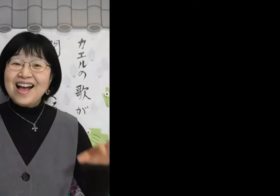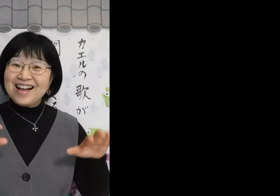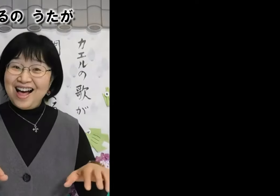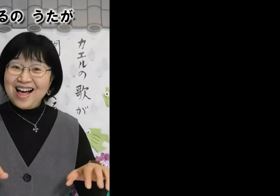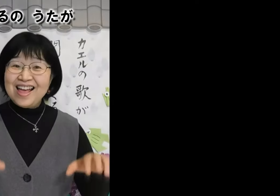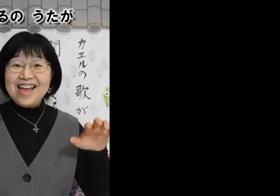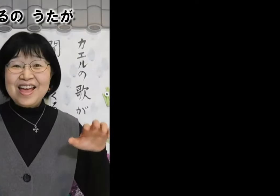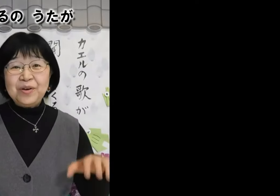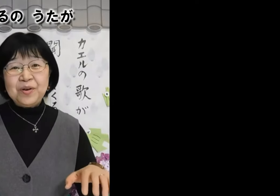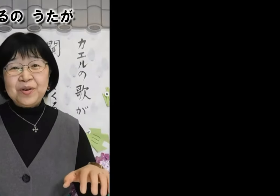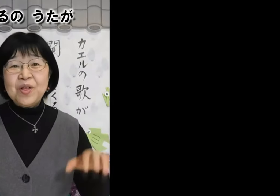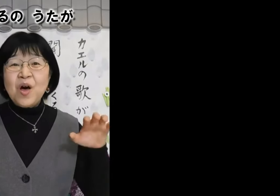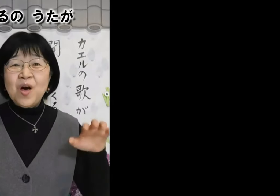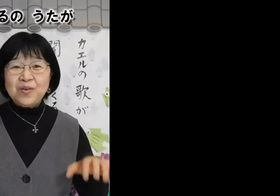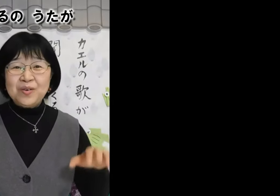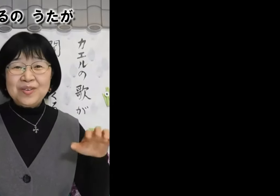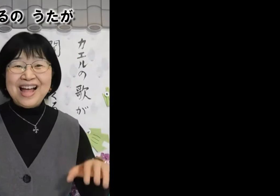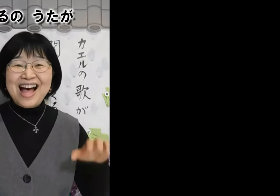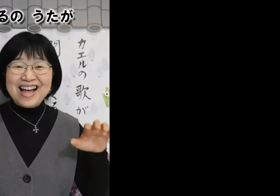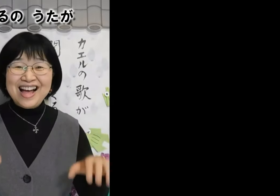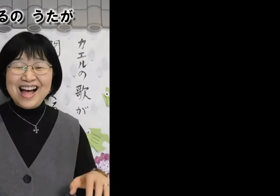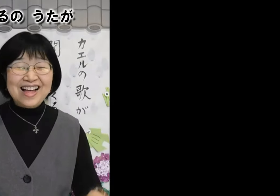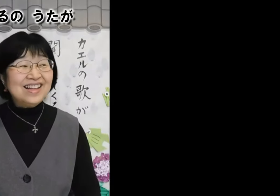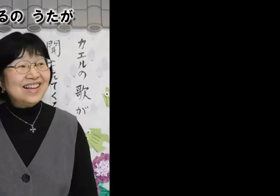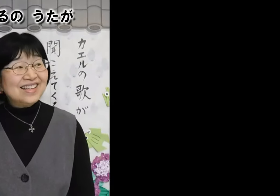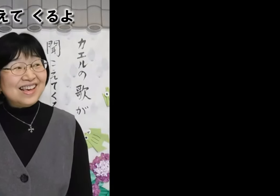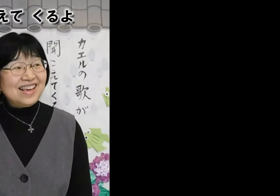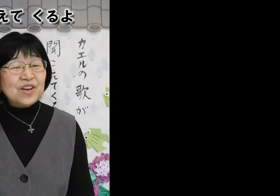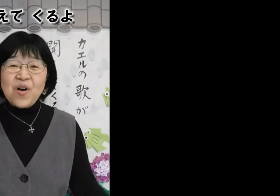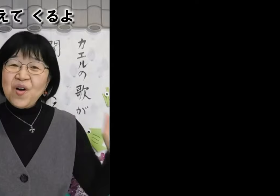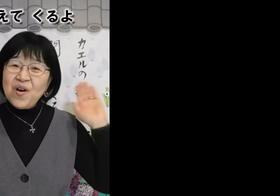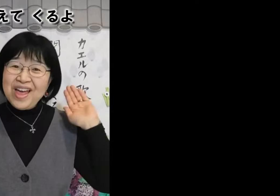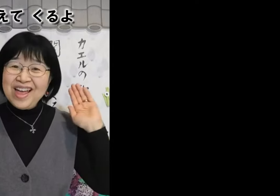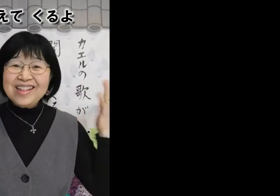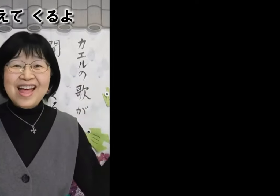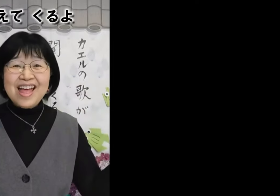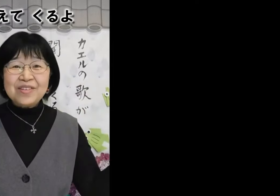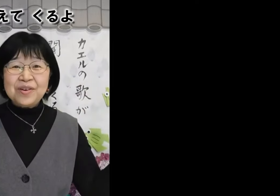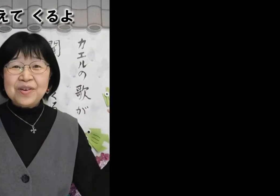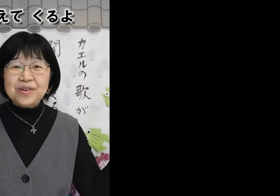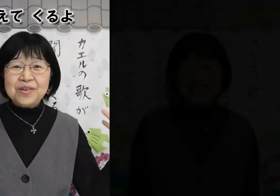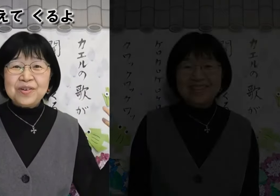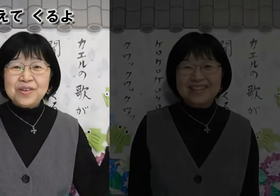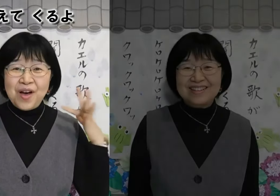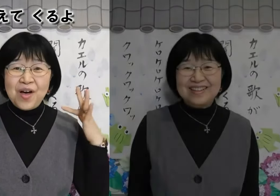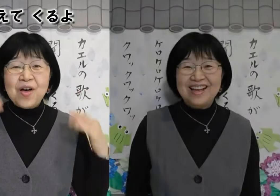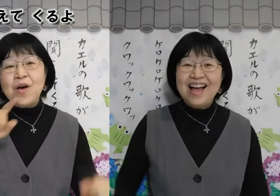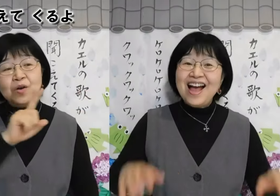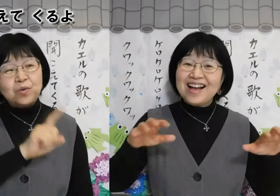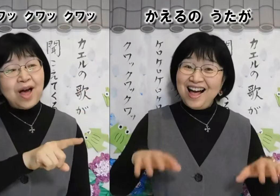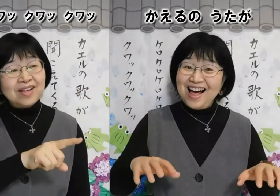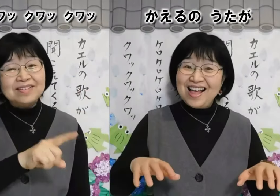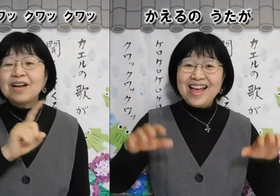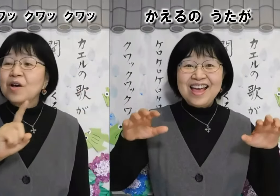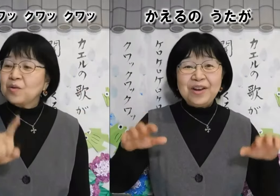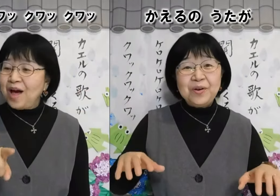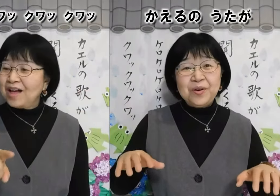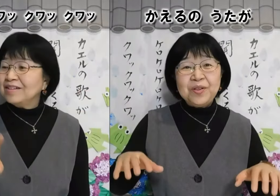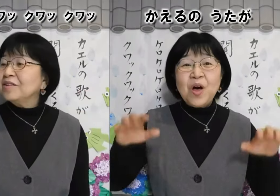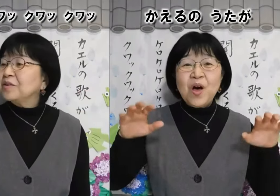カエルの歌が聞こえてくるよ。カエルの